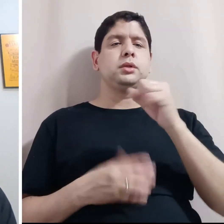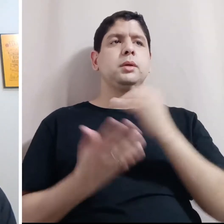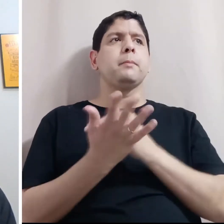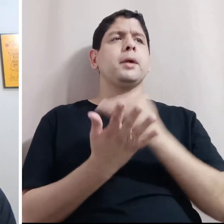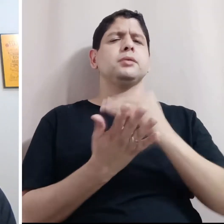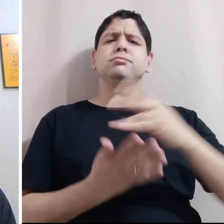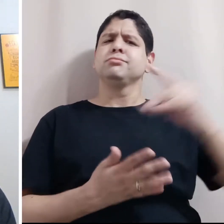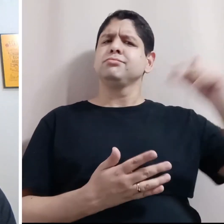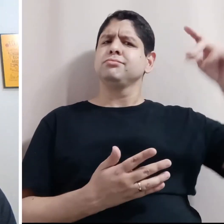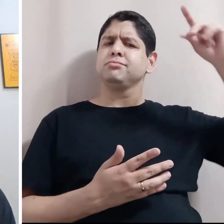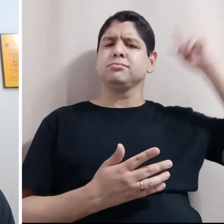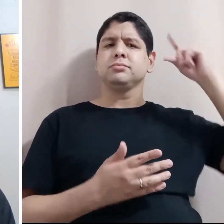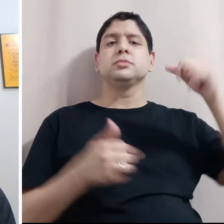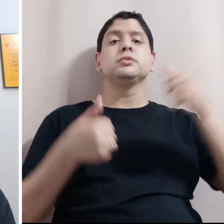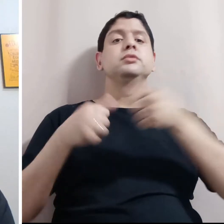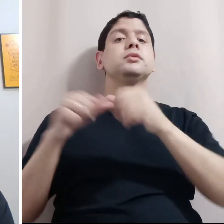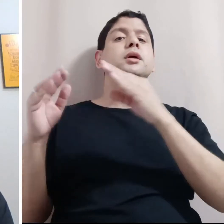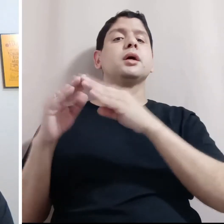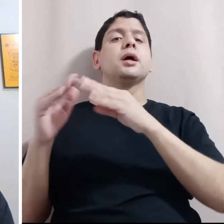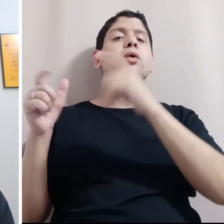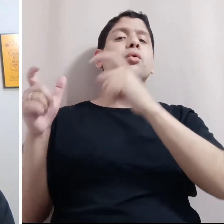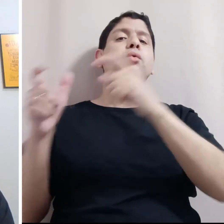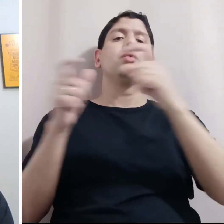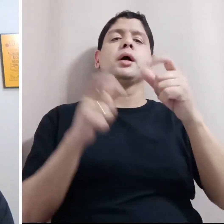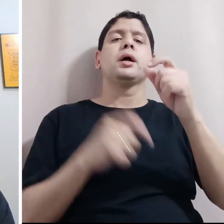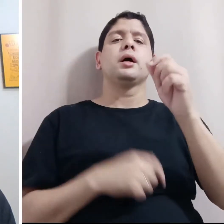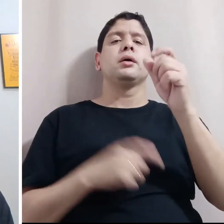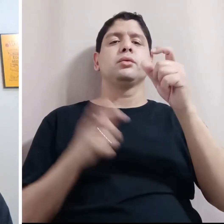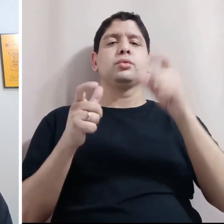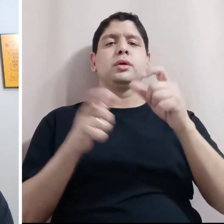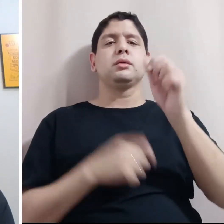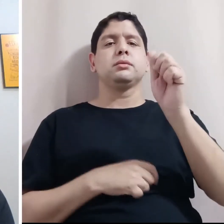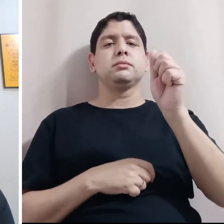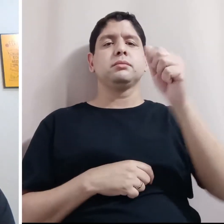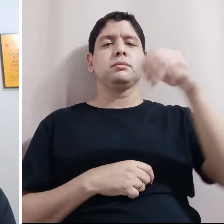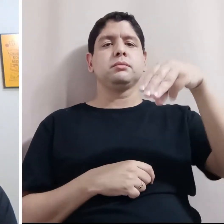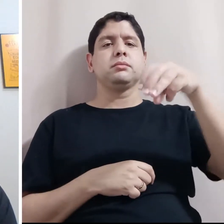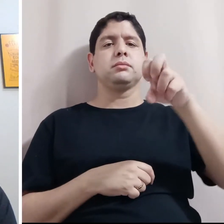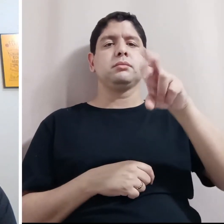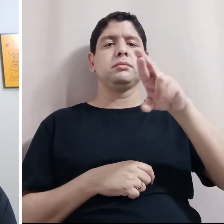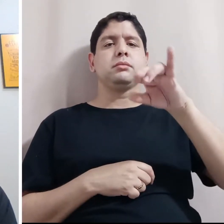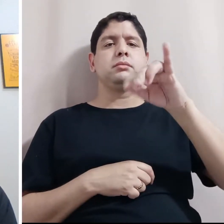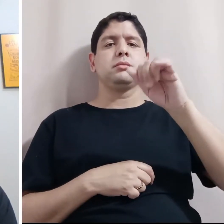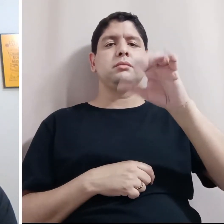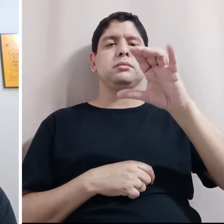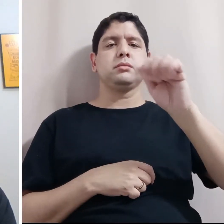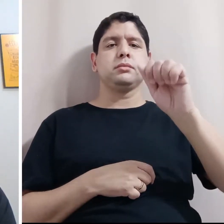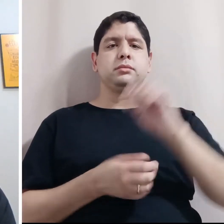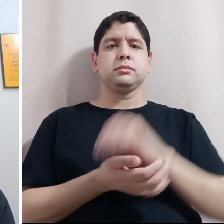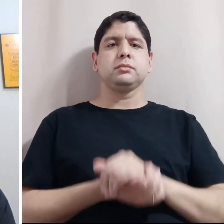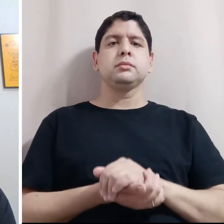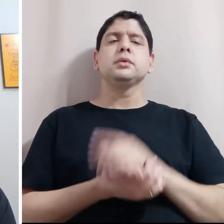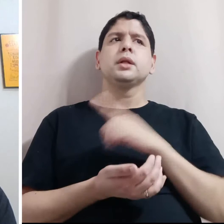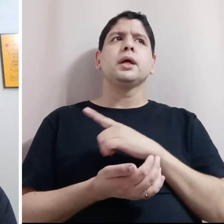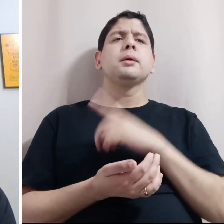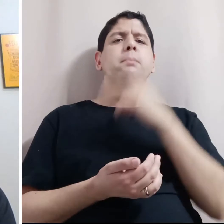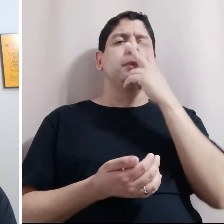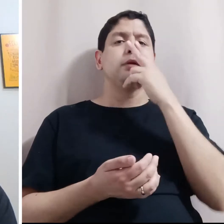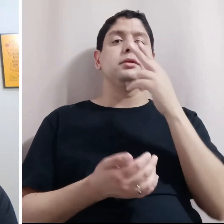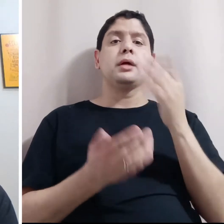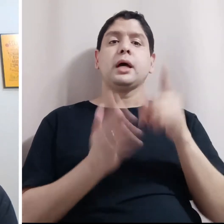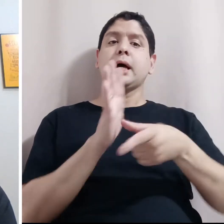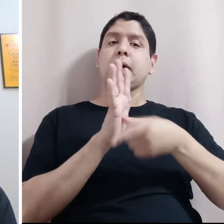povos do continente que habitaram o continente americano. Né? Existem registros dos maias de muito